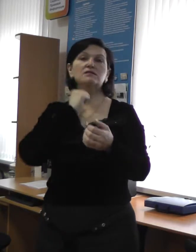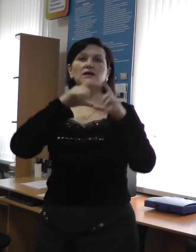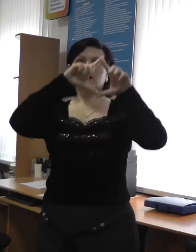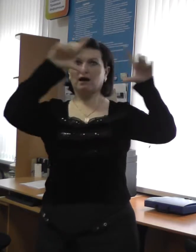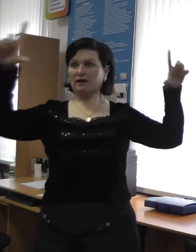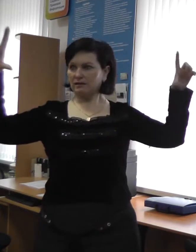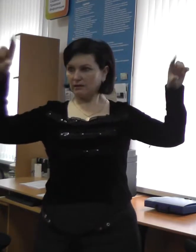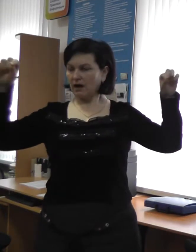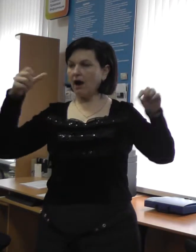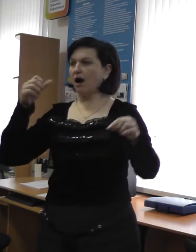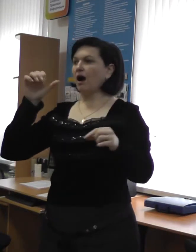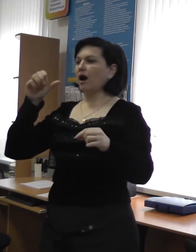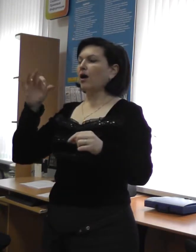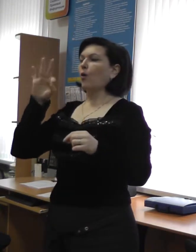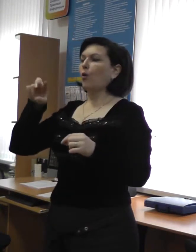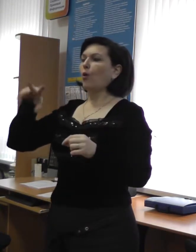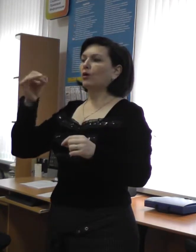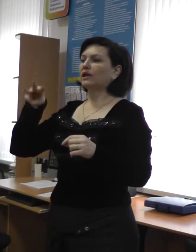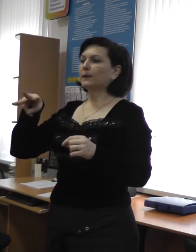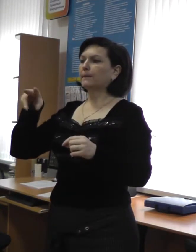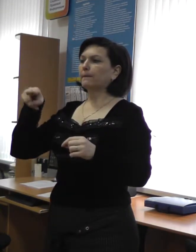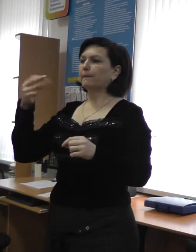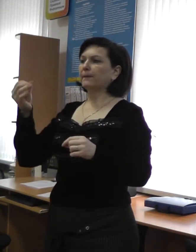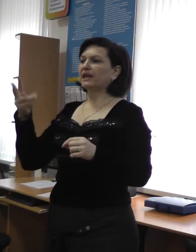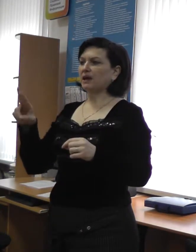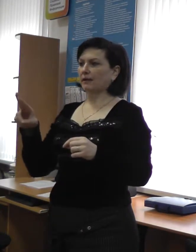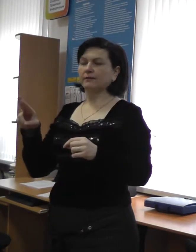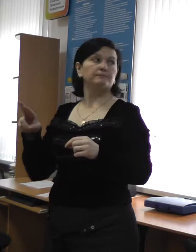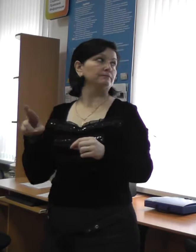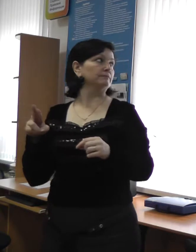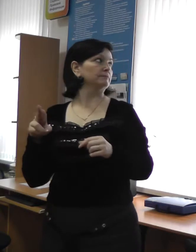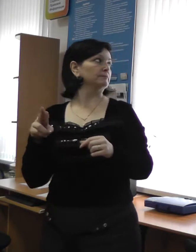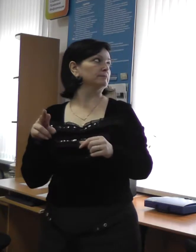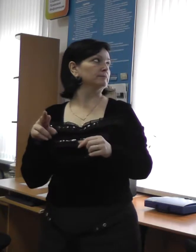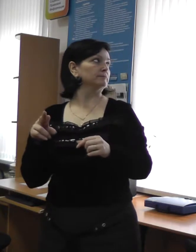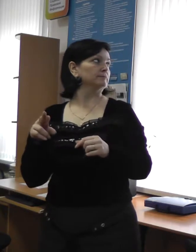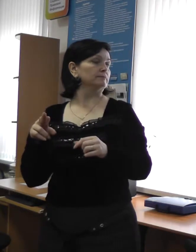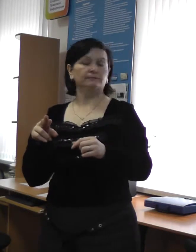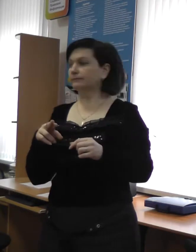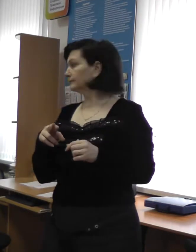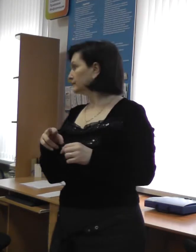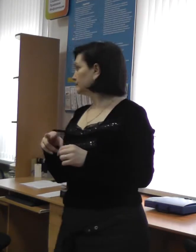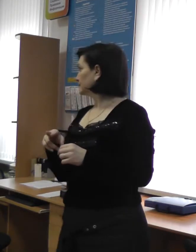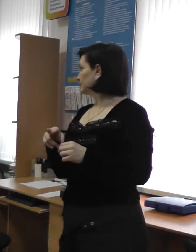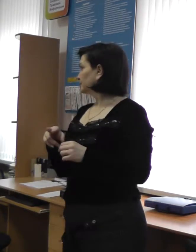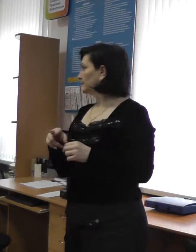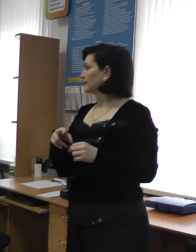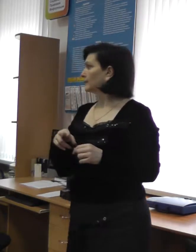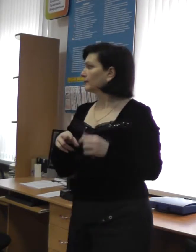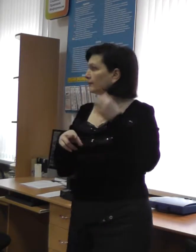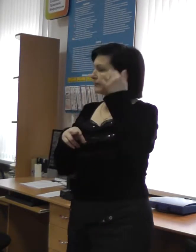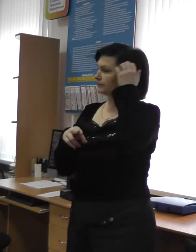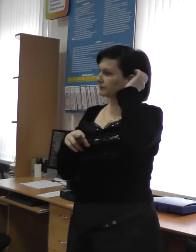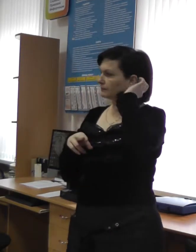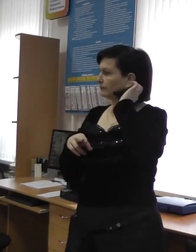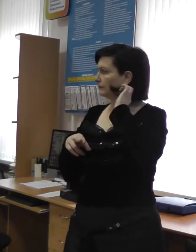«Олимпия» напоминает об этом начинании. Ну вот на предыдущем слайде, конечно, отсюда далеко, но было видно, вот эта вывеска, она и по сей день